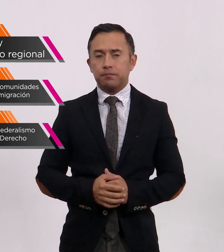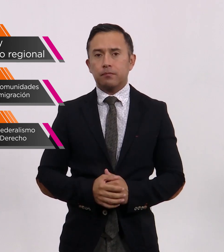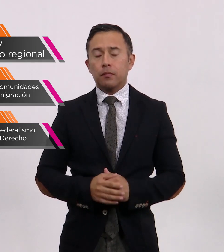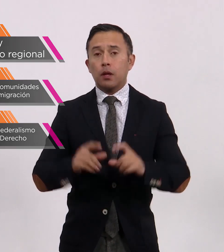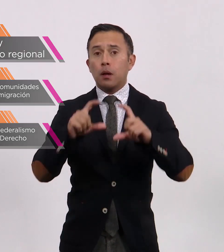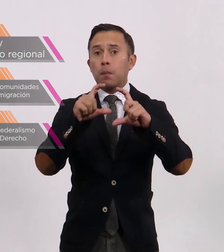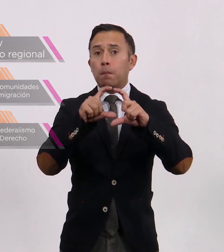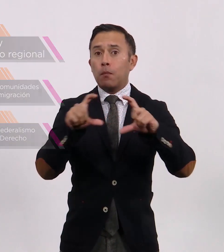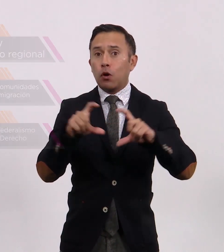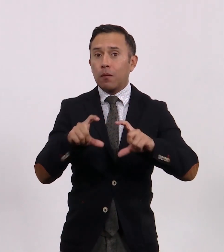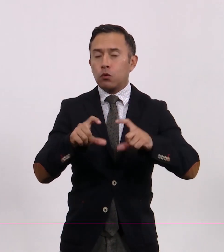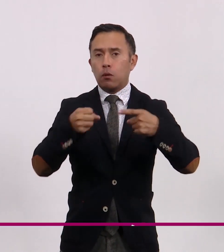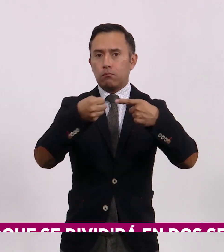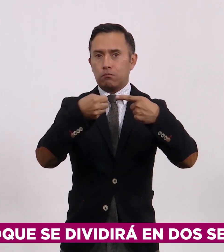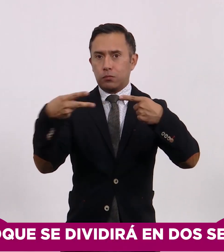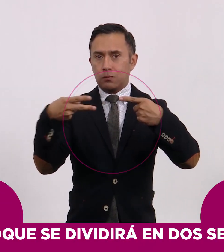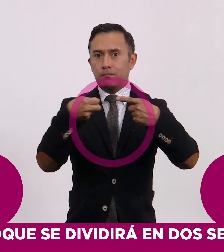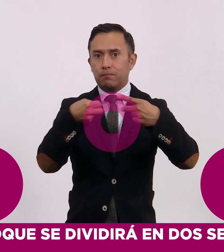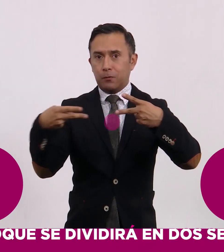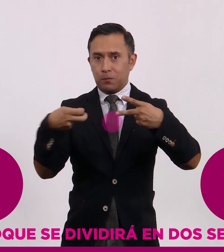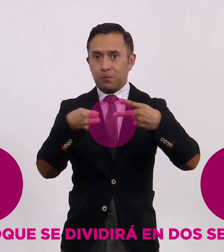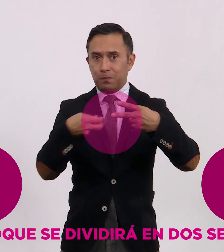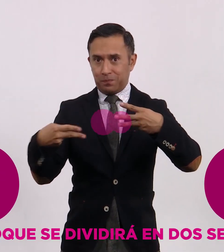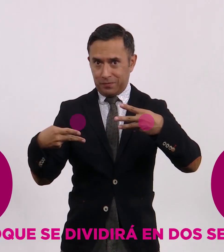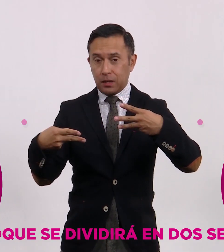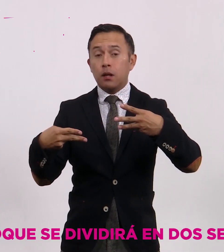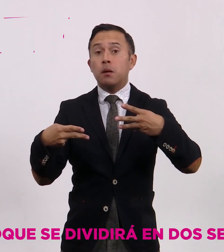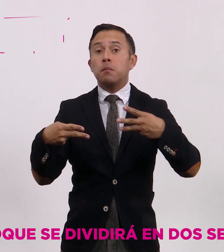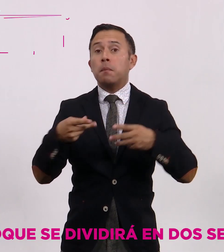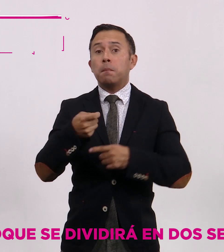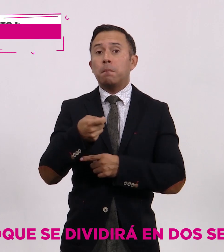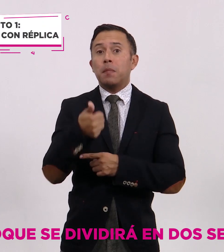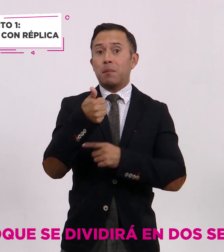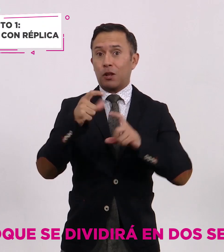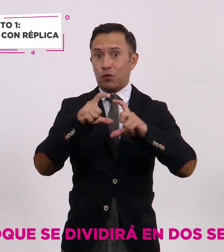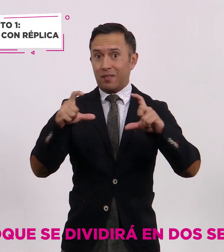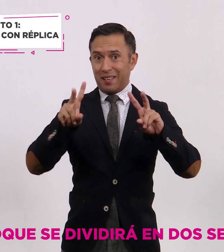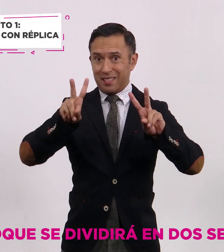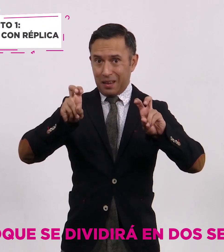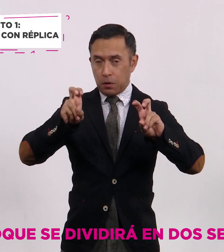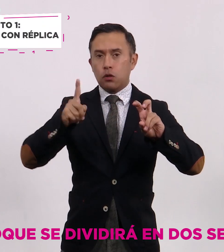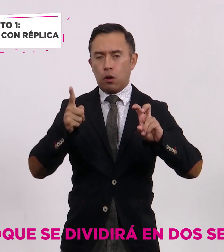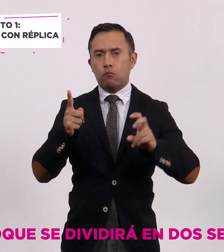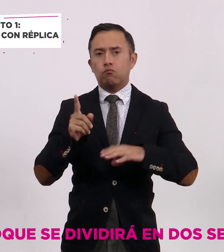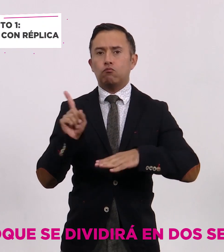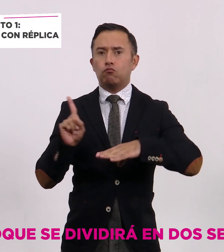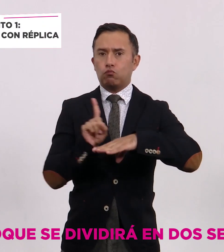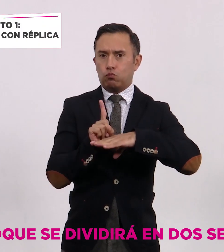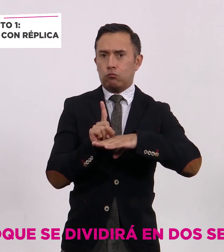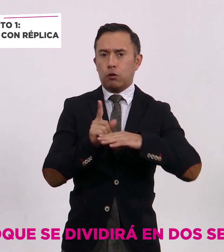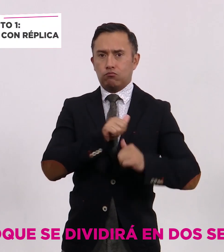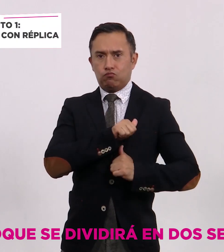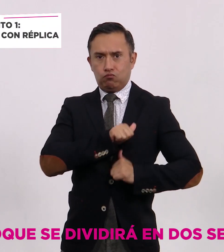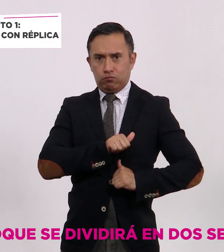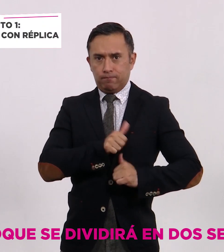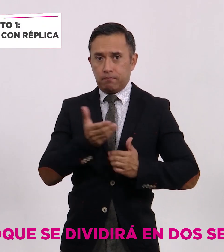cada bloque se dividirá en dos segmentos el primer segmento entablará una interacción entre la moderación y los candidatos